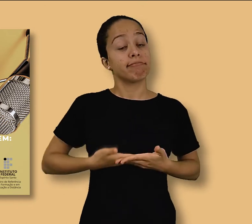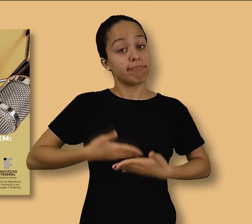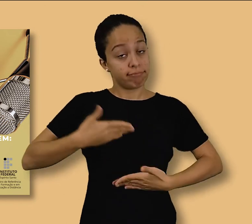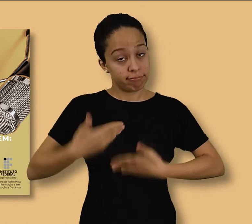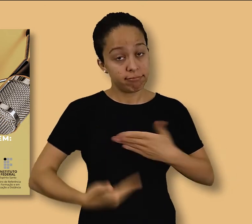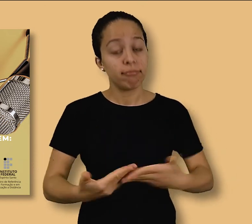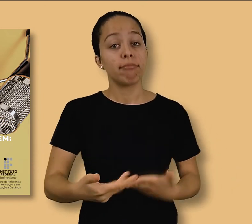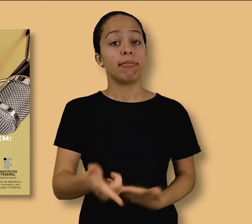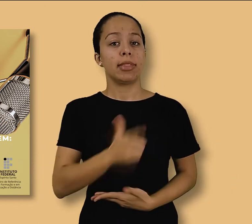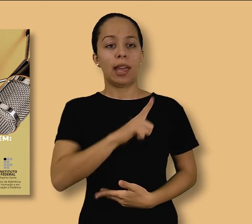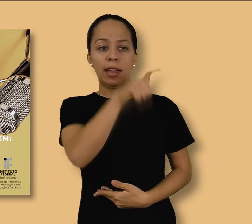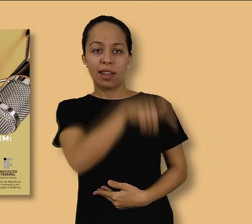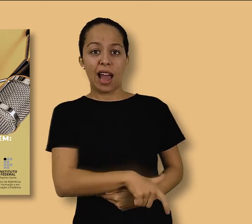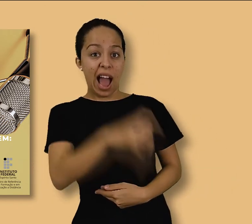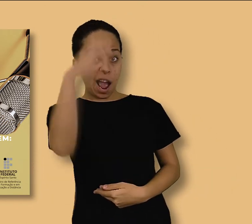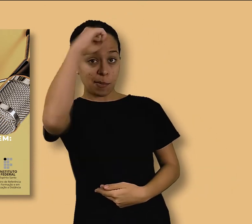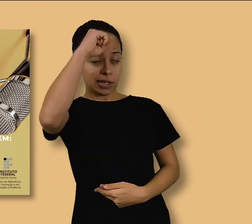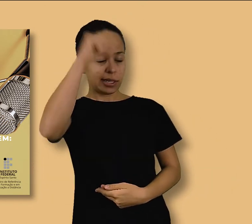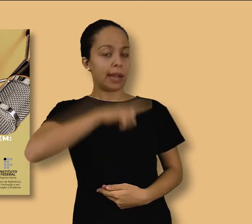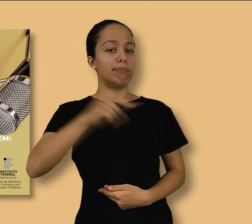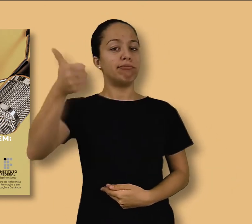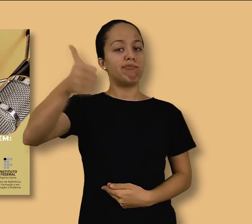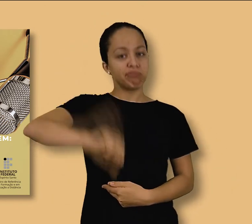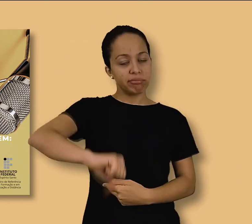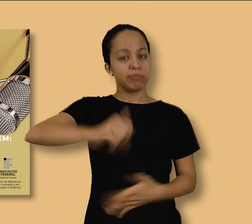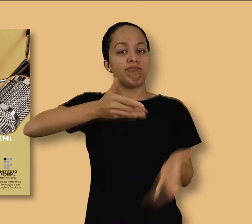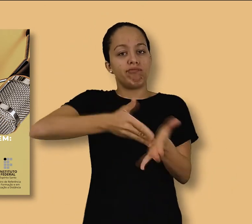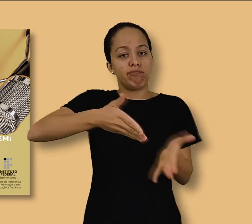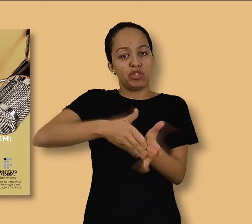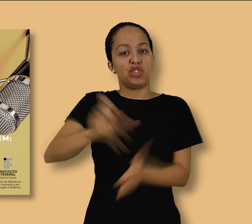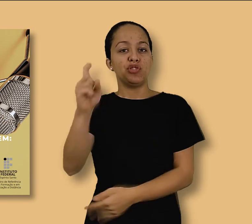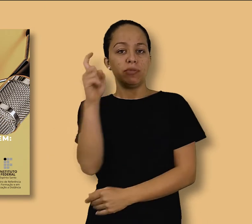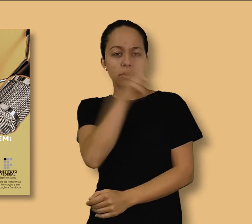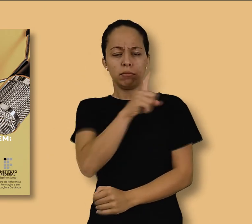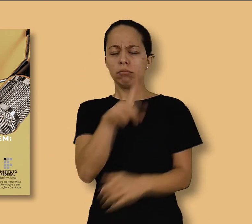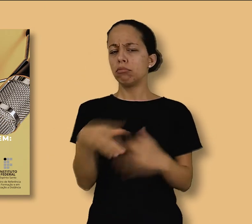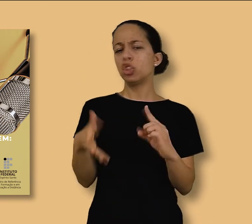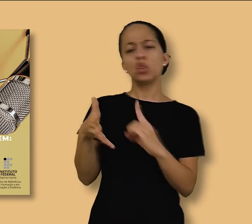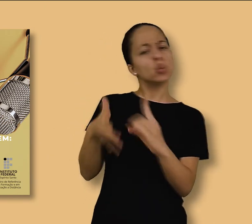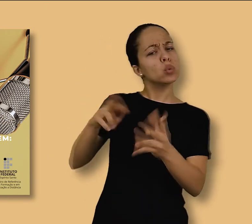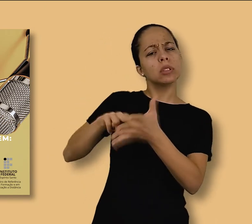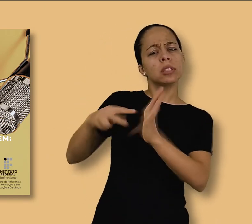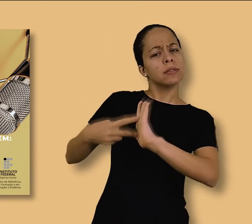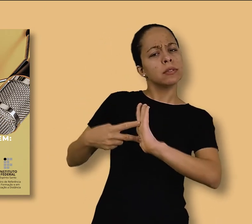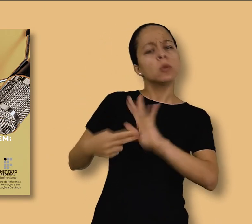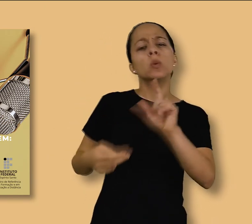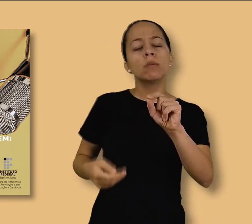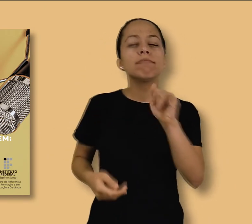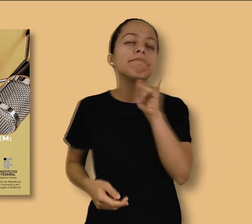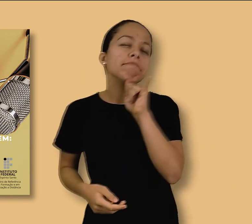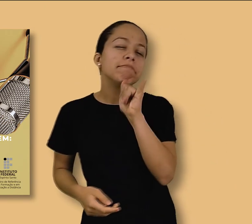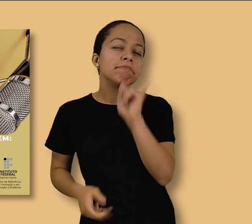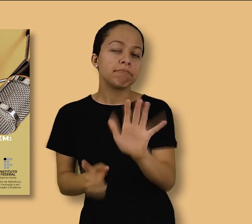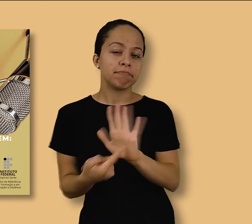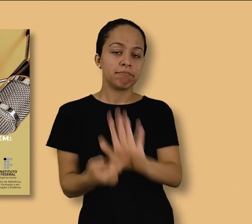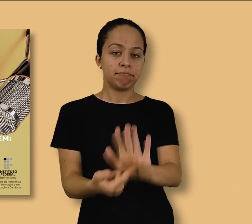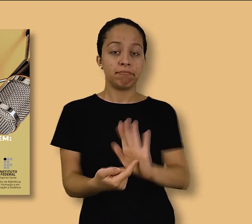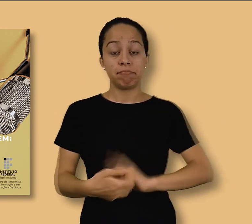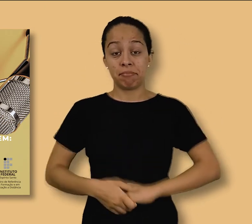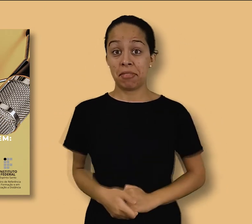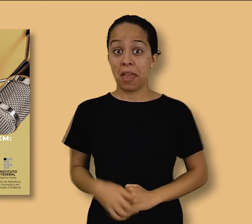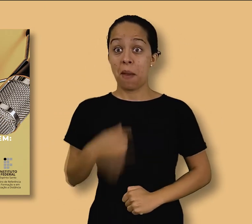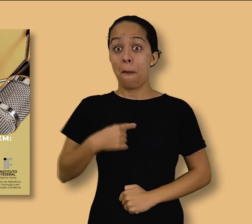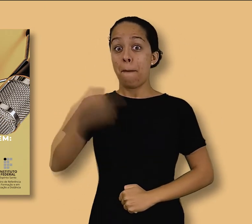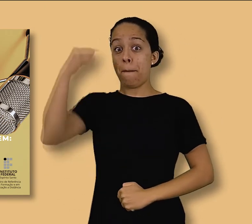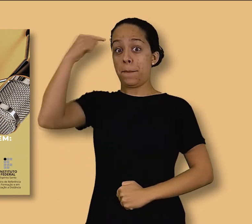consequentemente do fracasso escolar então que discurso são esses vamos pensar em alguns exemplos né